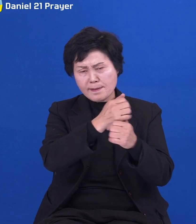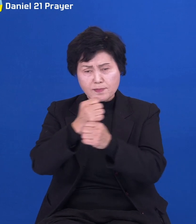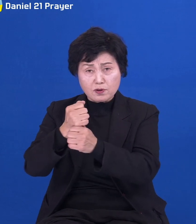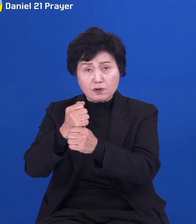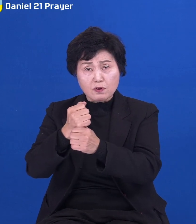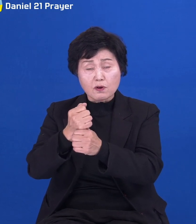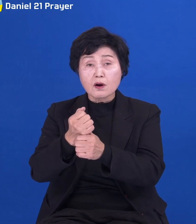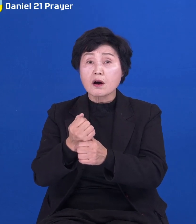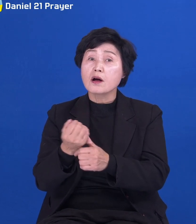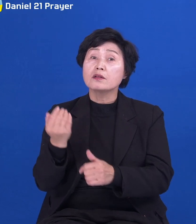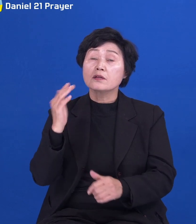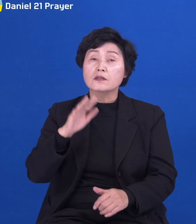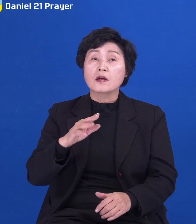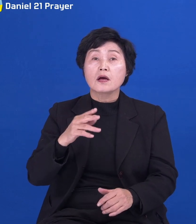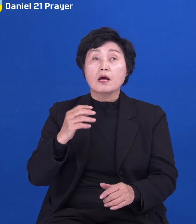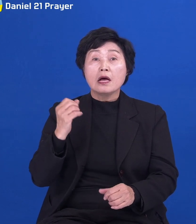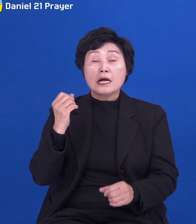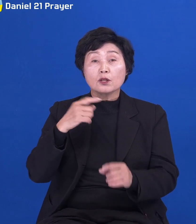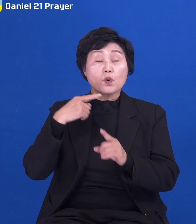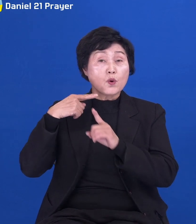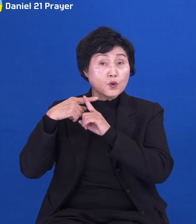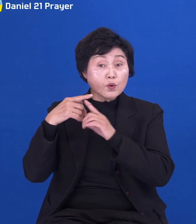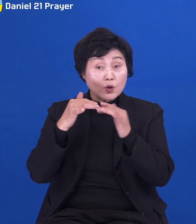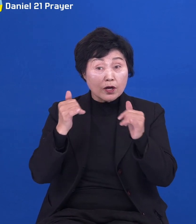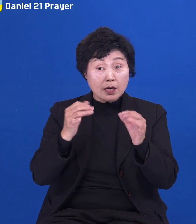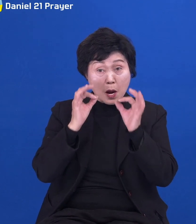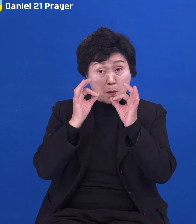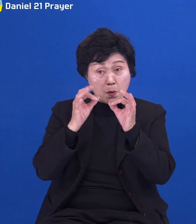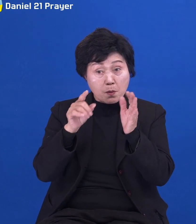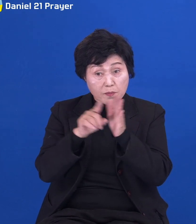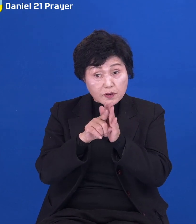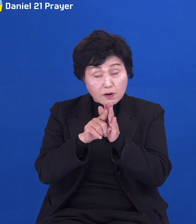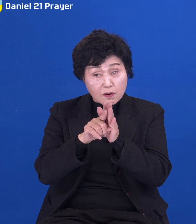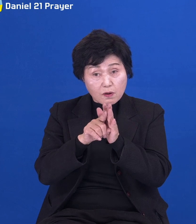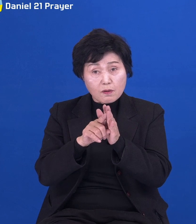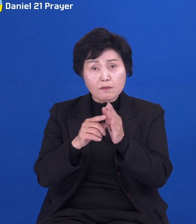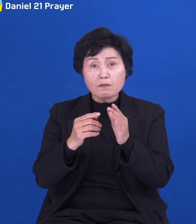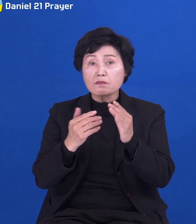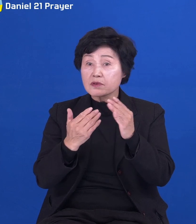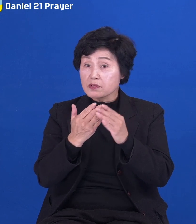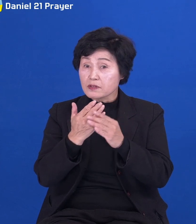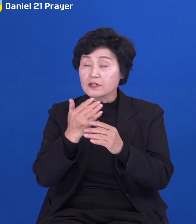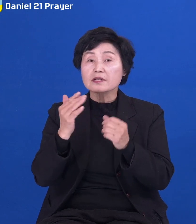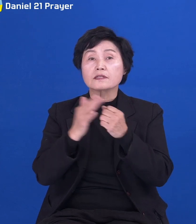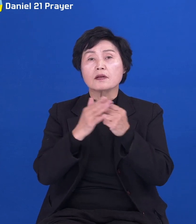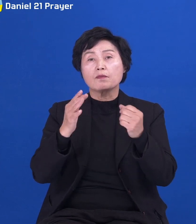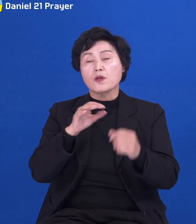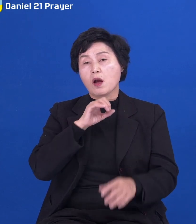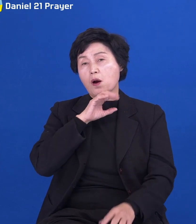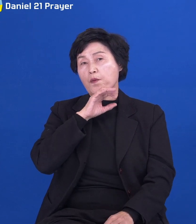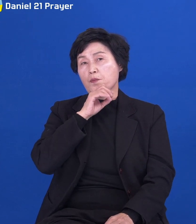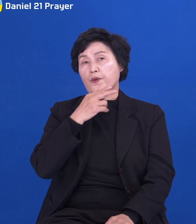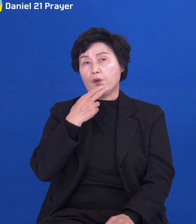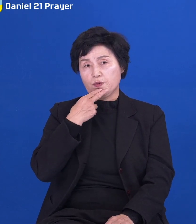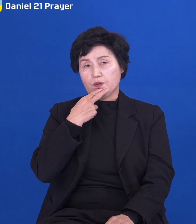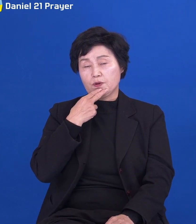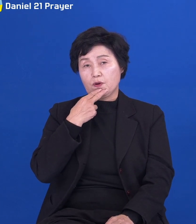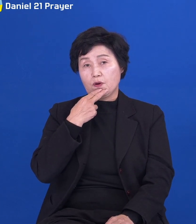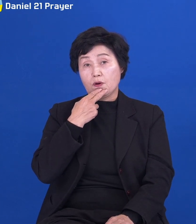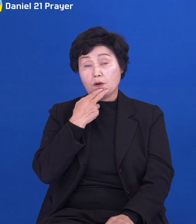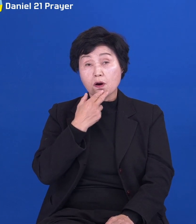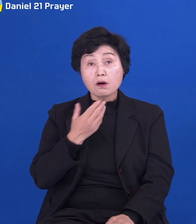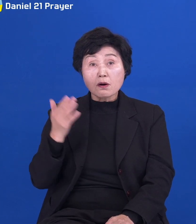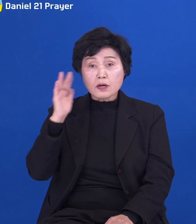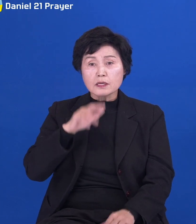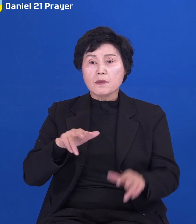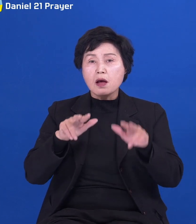이실까지는 순교자를 받던 믿음이 있었기 때문에 절대 원망이나 불평 같은 걸 한 번도 하지 않았어요. 그러나 지금 이